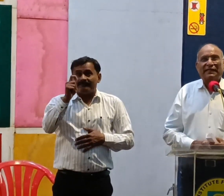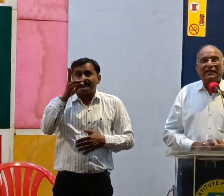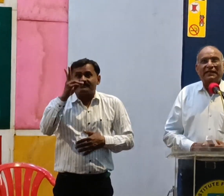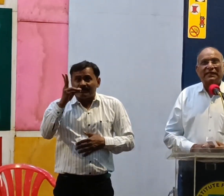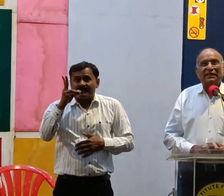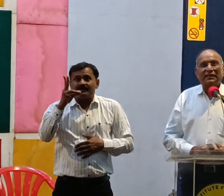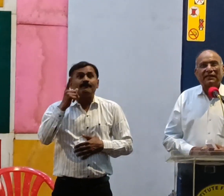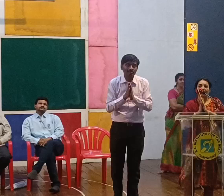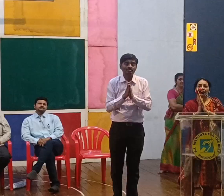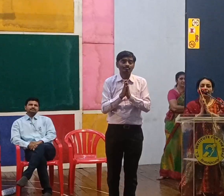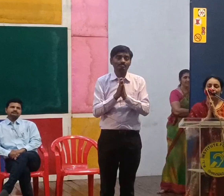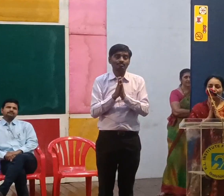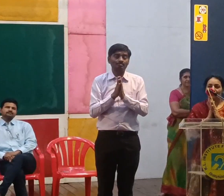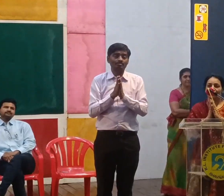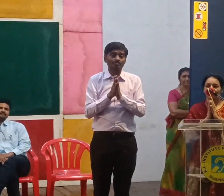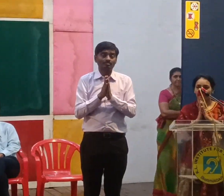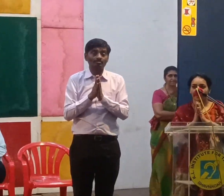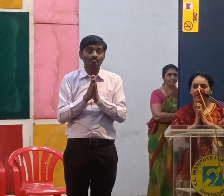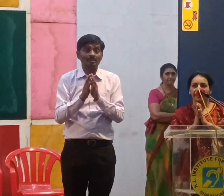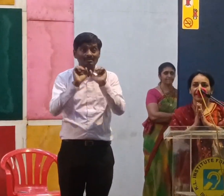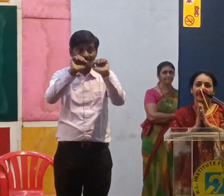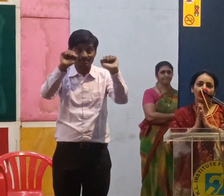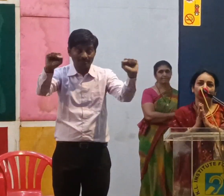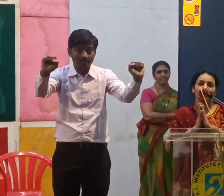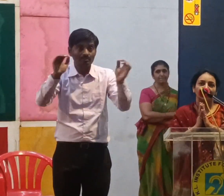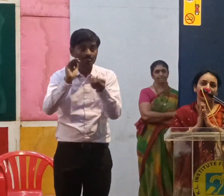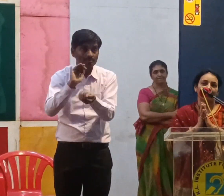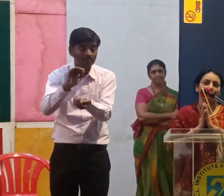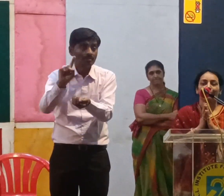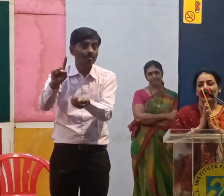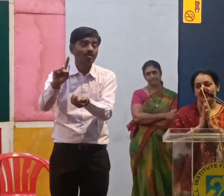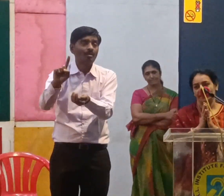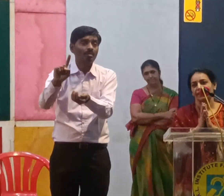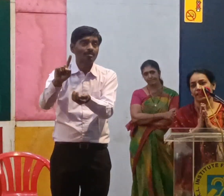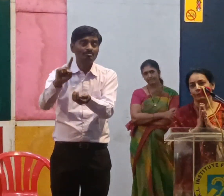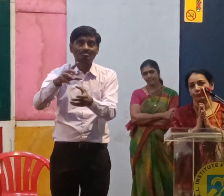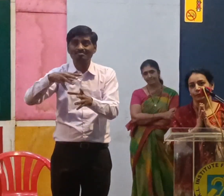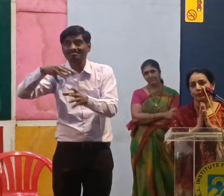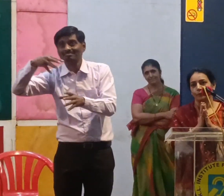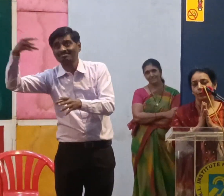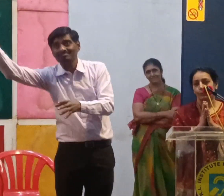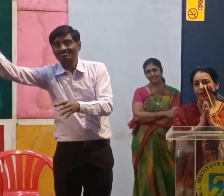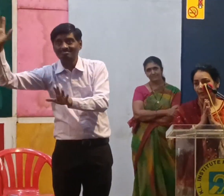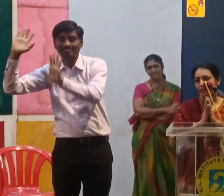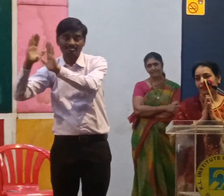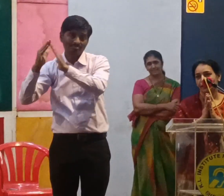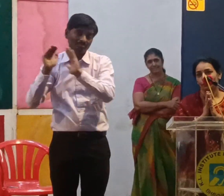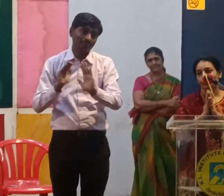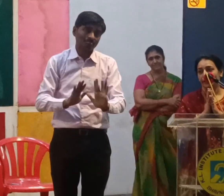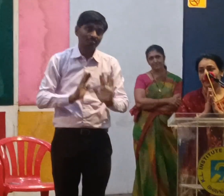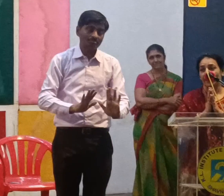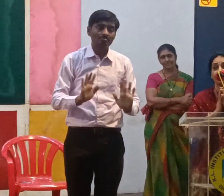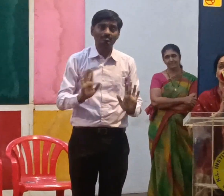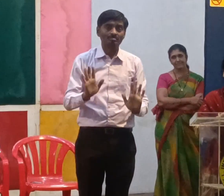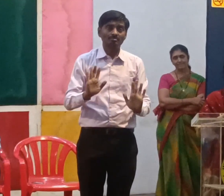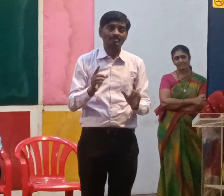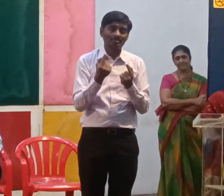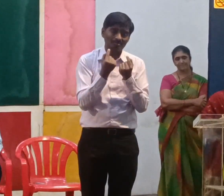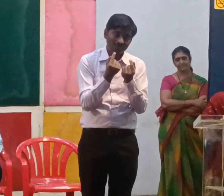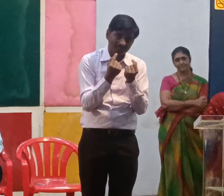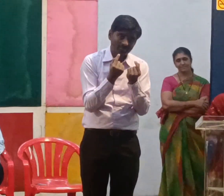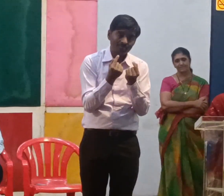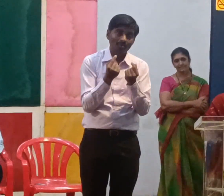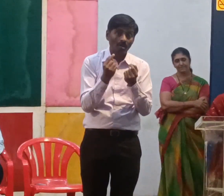કરે. દીકરી જેની છે એમ આમ દેખે કે અમને બહાર નથી કાઢવું, હું એને વિનંતી કરું કે નહીં આવી